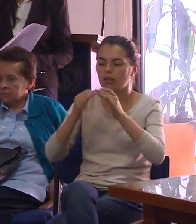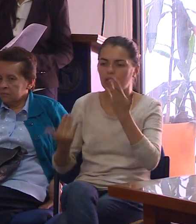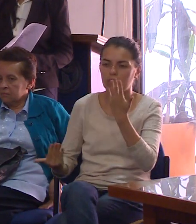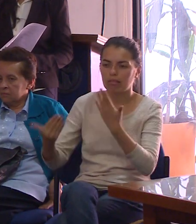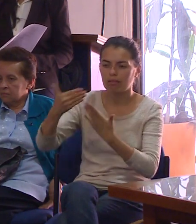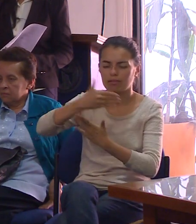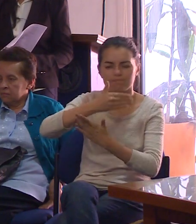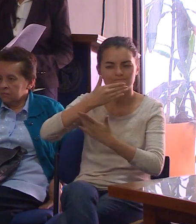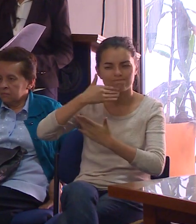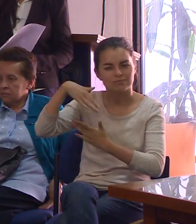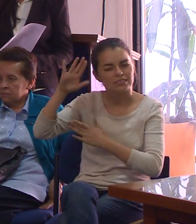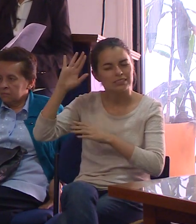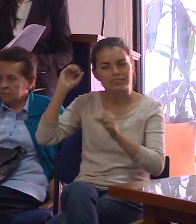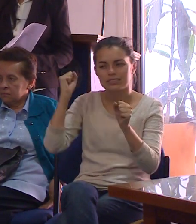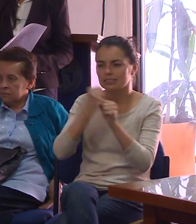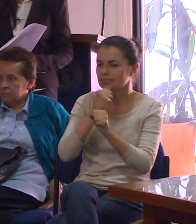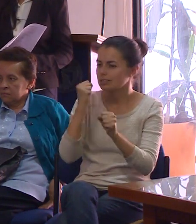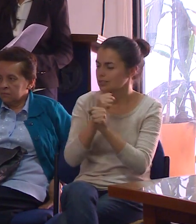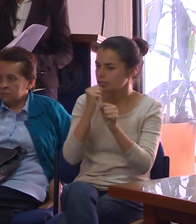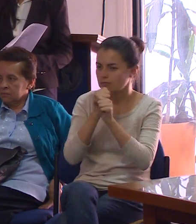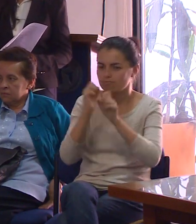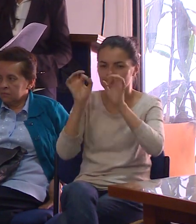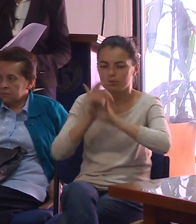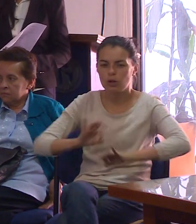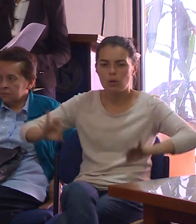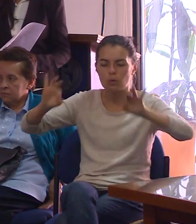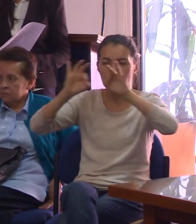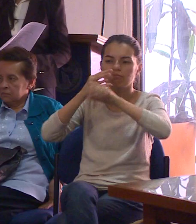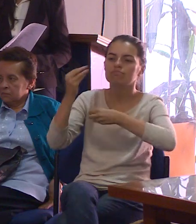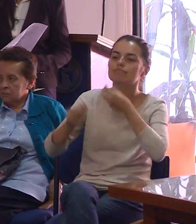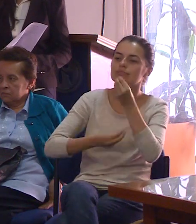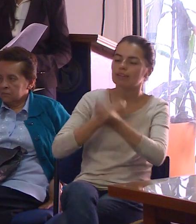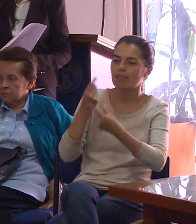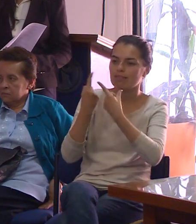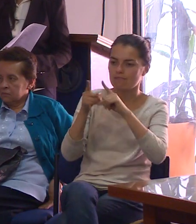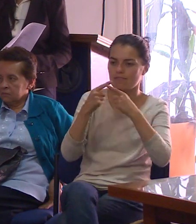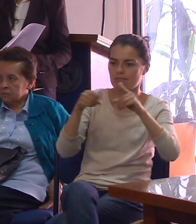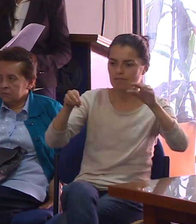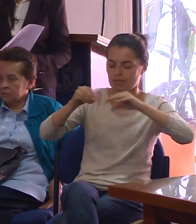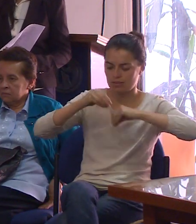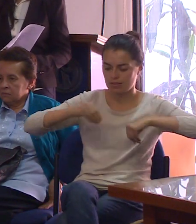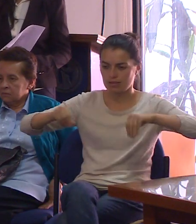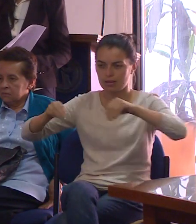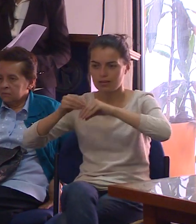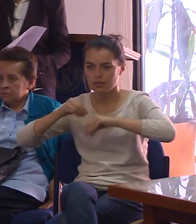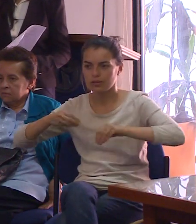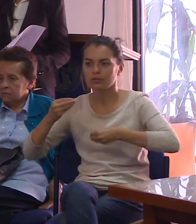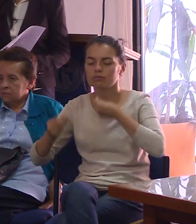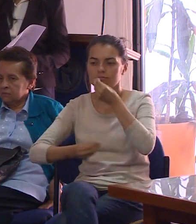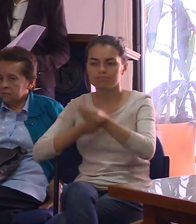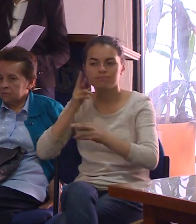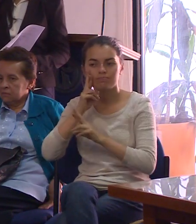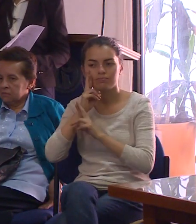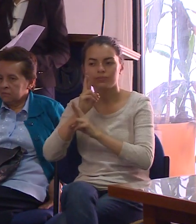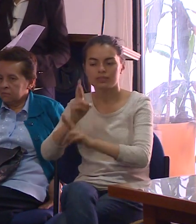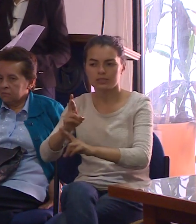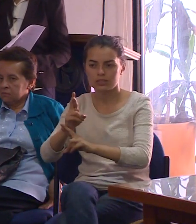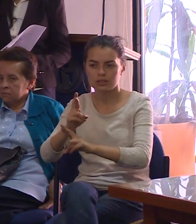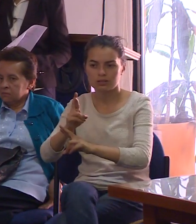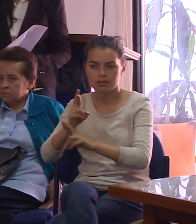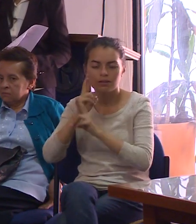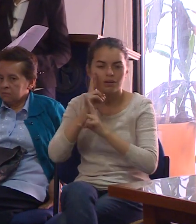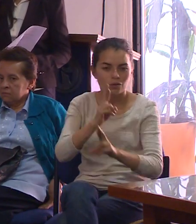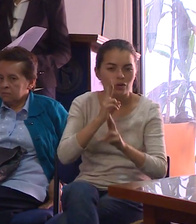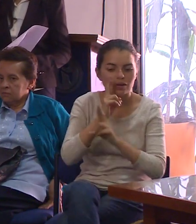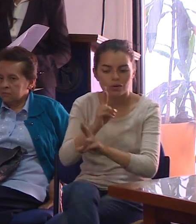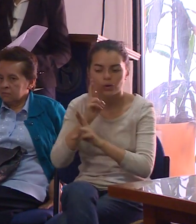nosotros ha sido bien importante en esos andares por los diferentes territorios hacer ese reconocimiento de esas